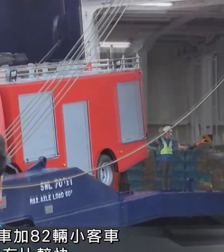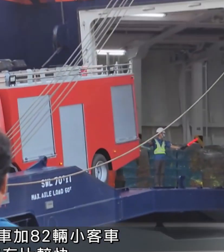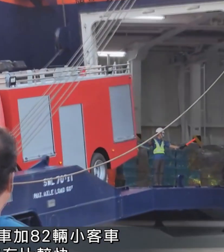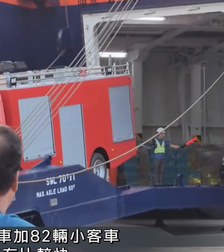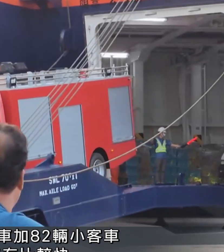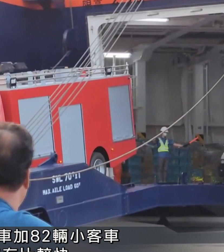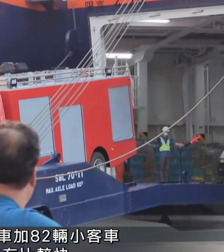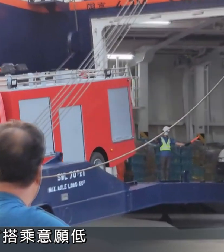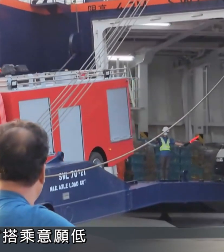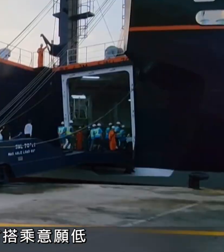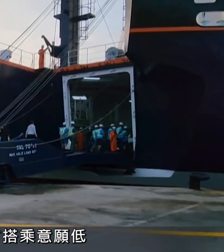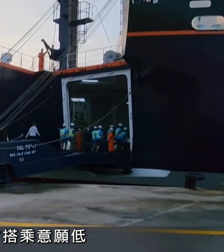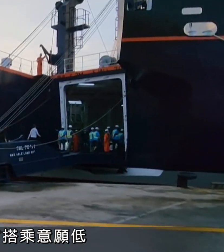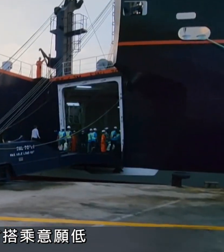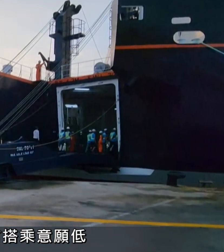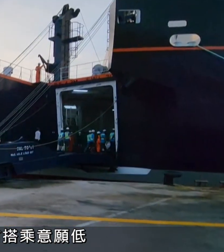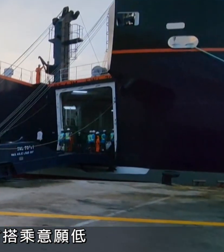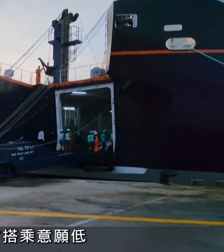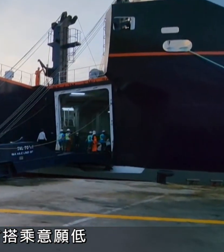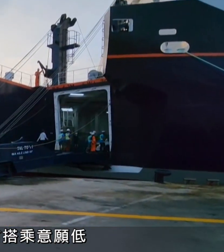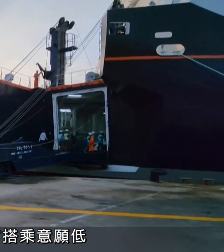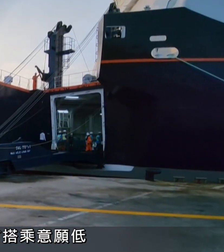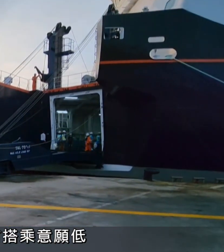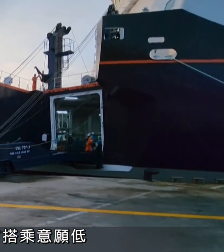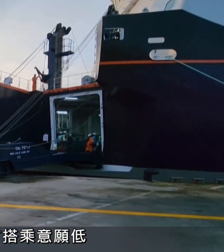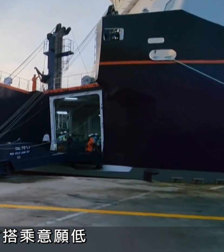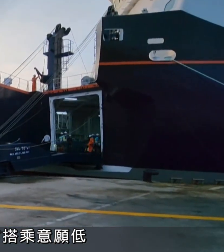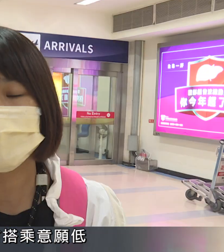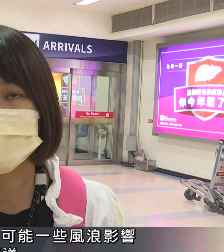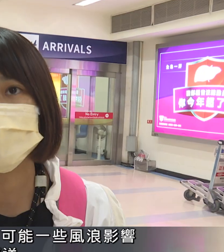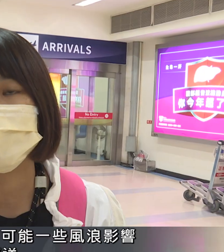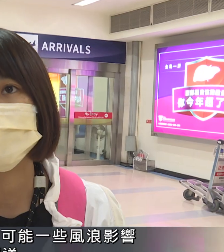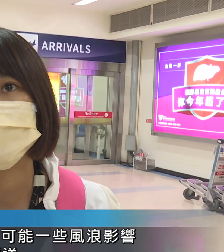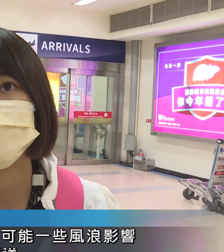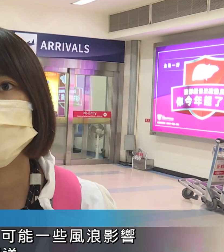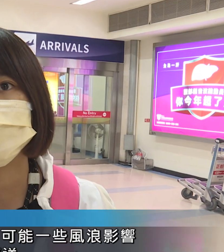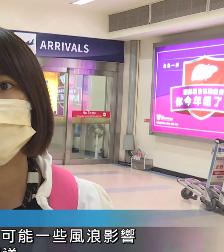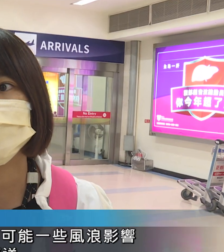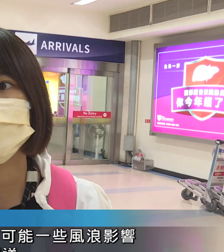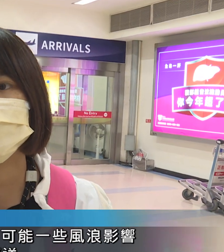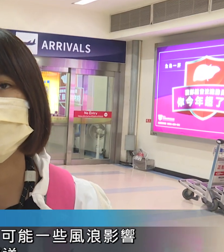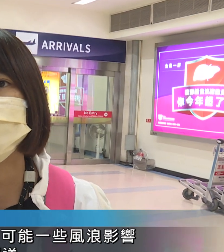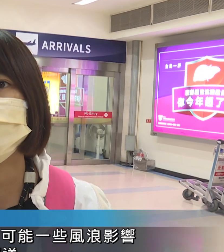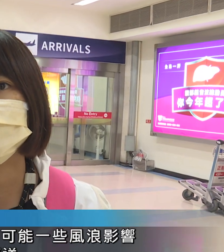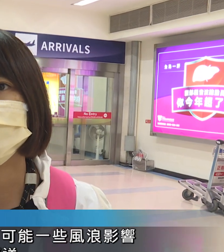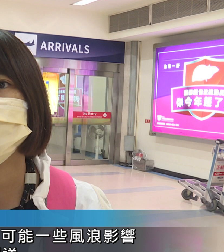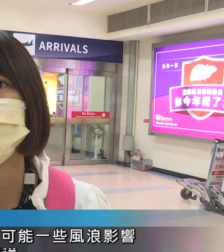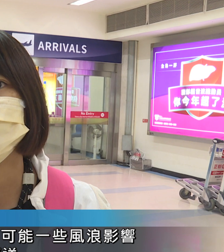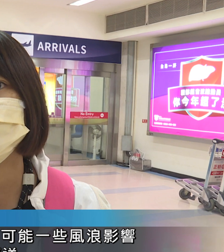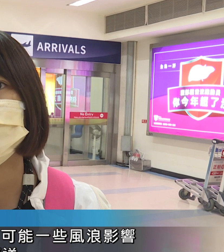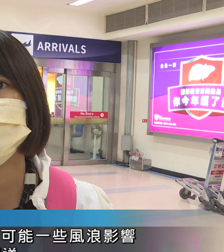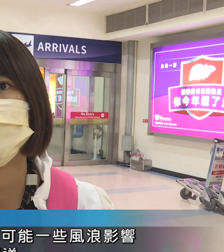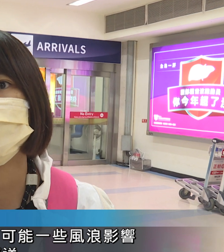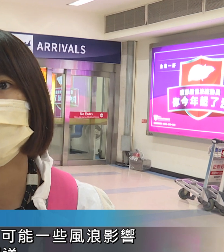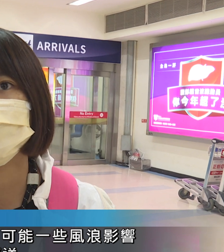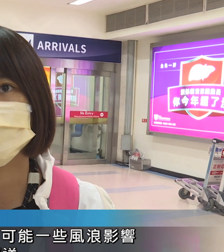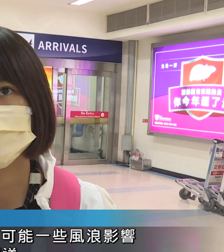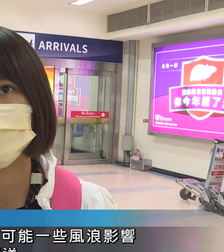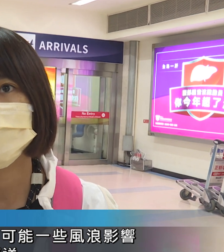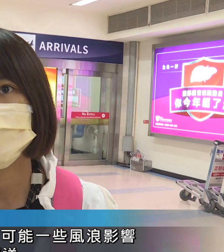较快，也让有些居民坦言搭乘意愿低。 老船的可能一些风浪影响，就是它也没办法运送。那